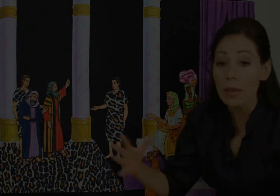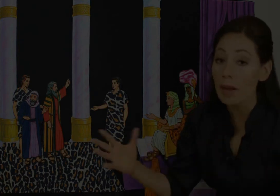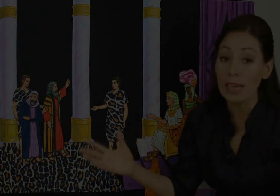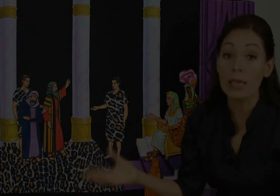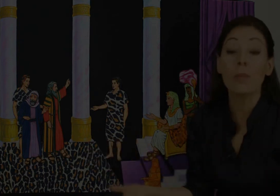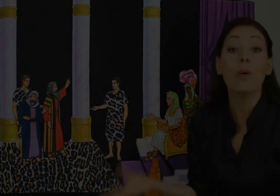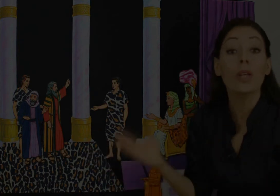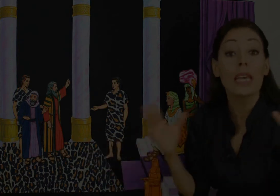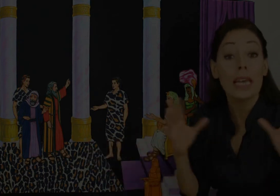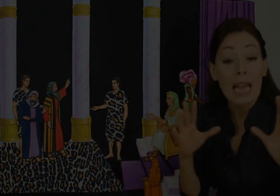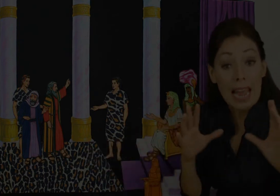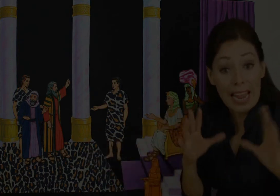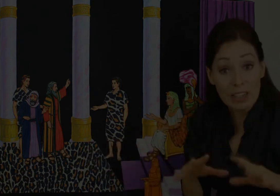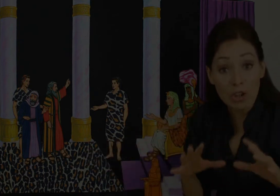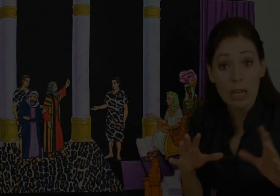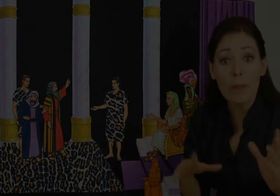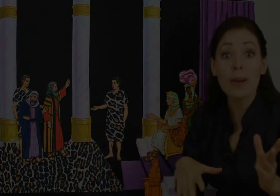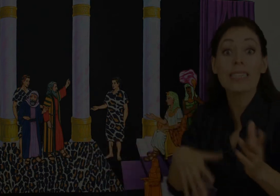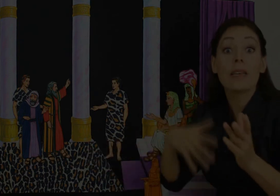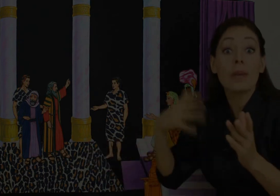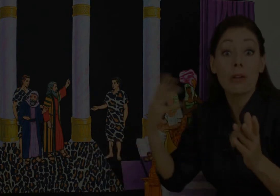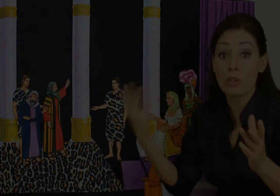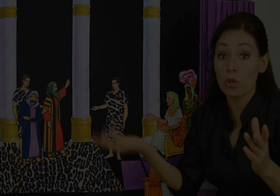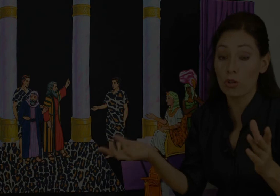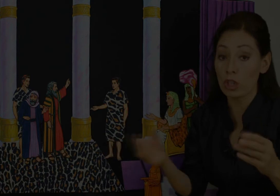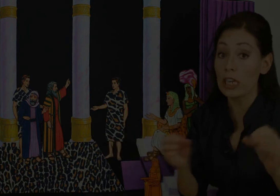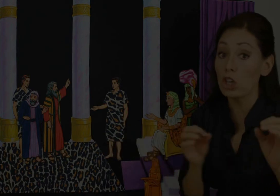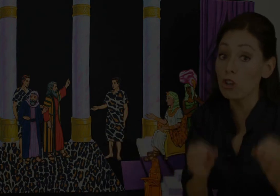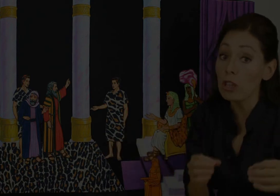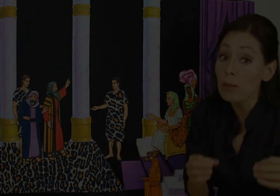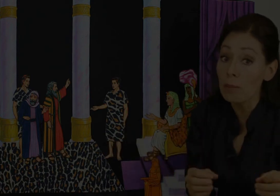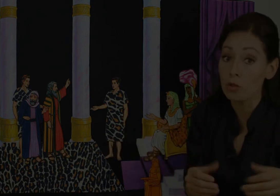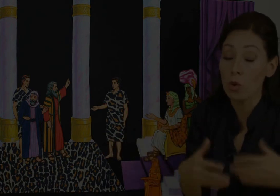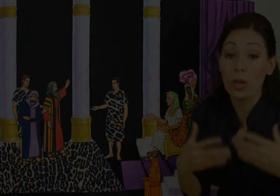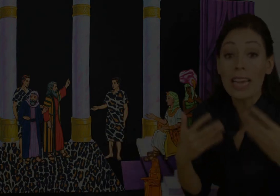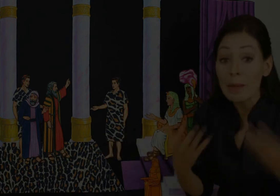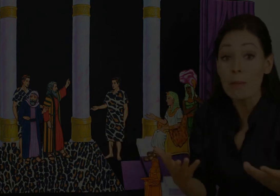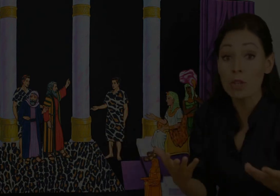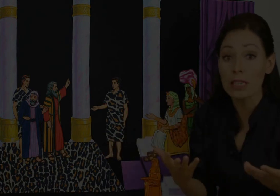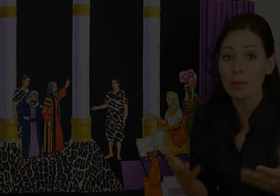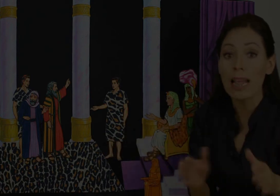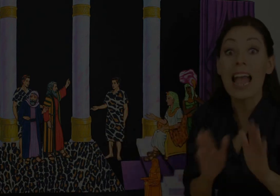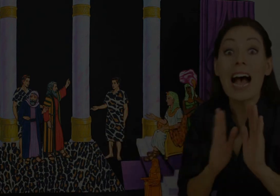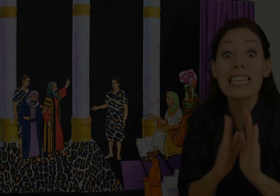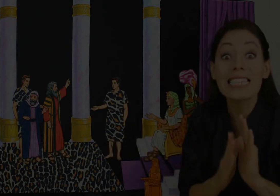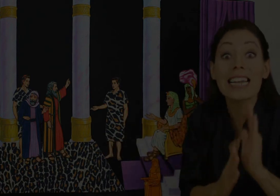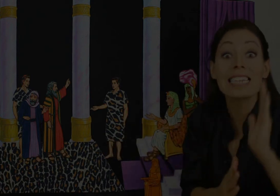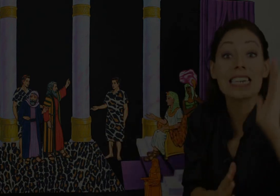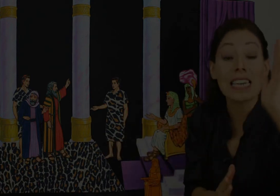animal aquí porque ellos serán para servir a nuestro Dios y no sabemos con qué le vamos a servir hasta que